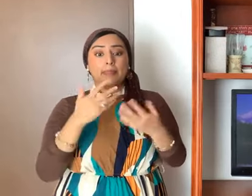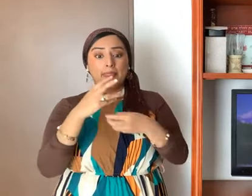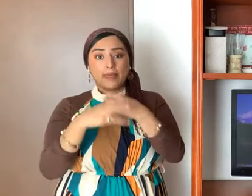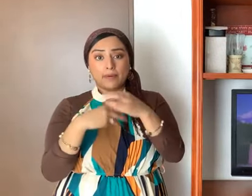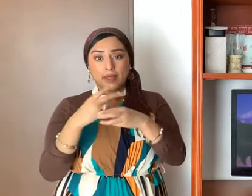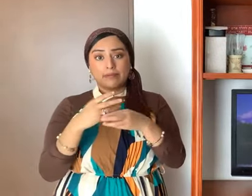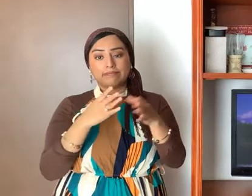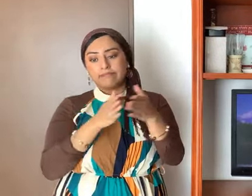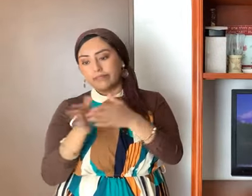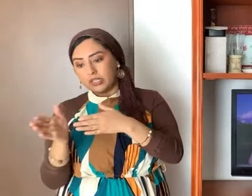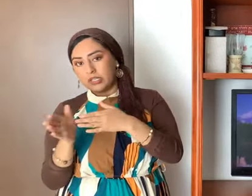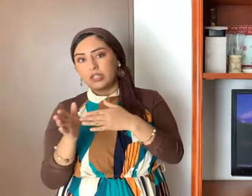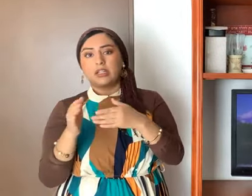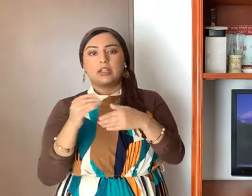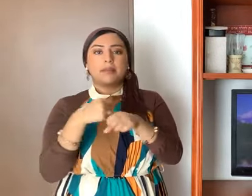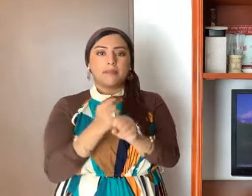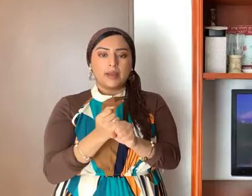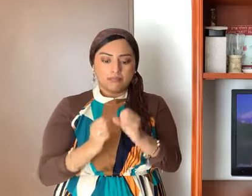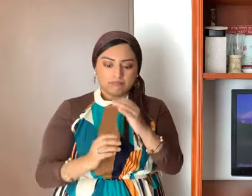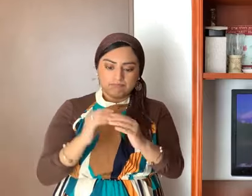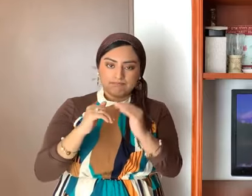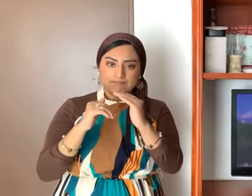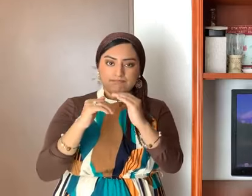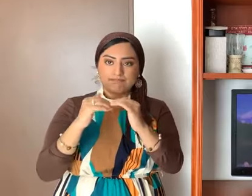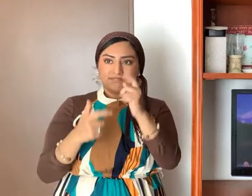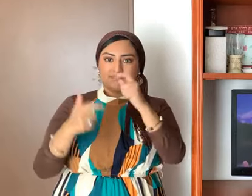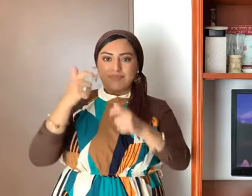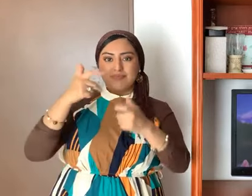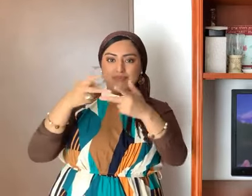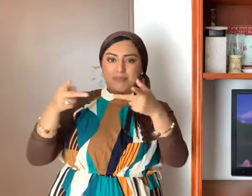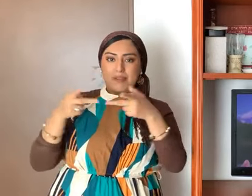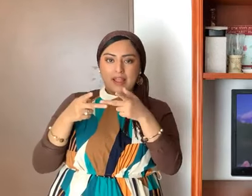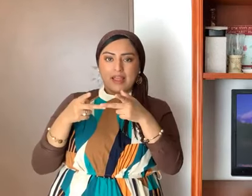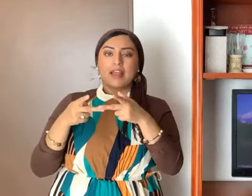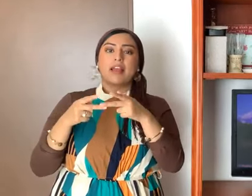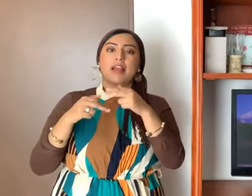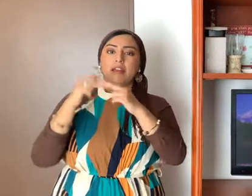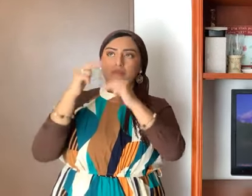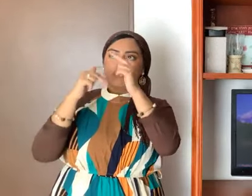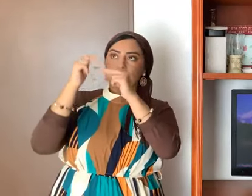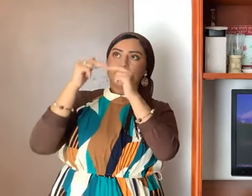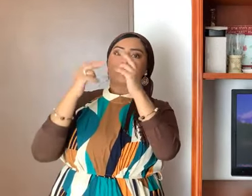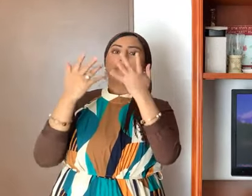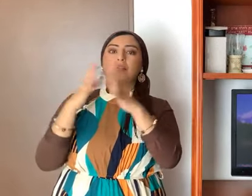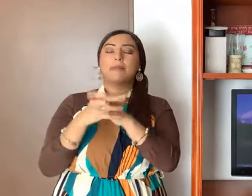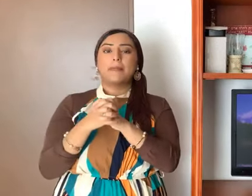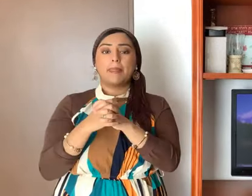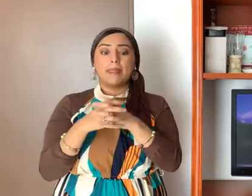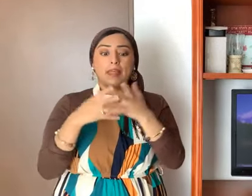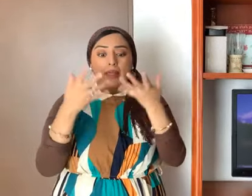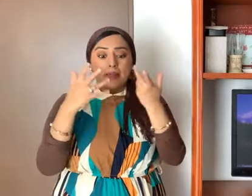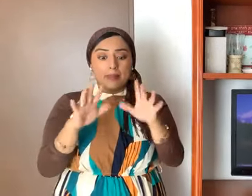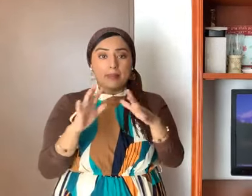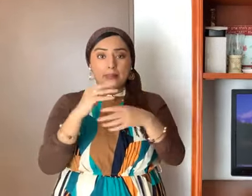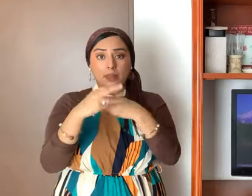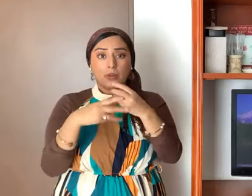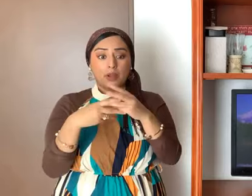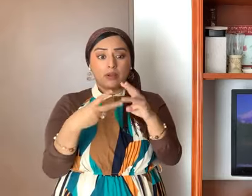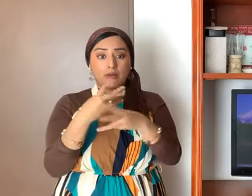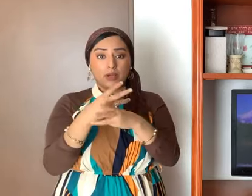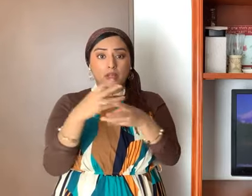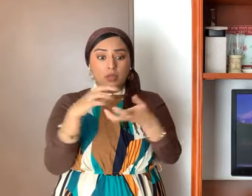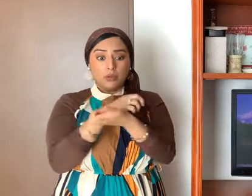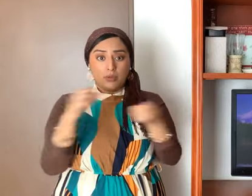se desvió y crearon la Torre de Babel, etcétera, etcétera, etcétera. Después de haber sido la humanidad destruida,